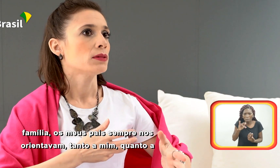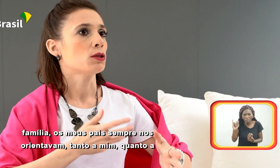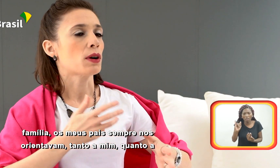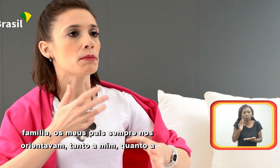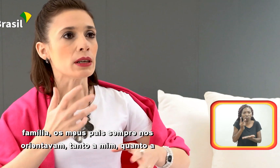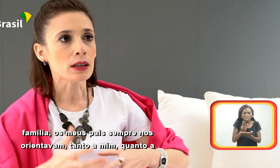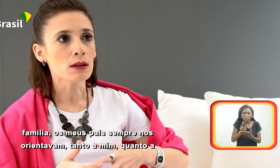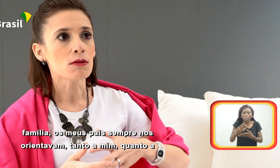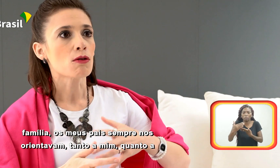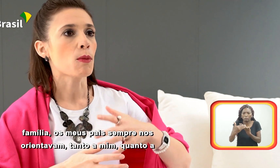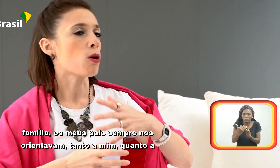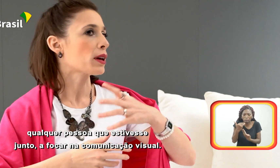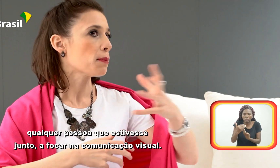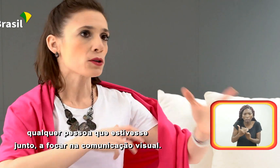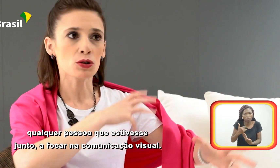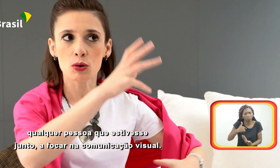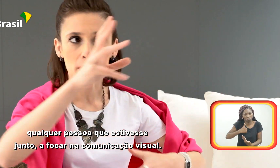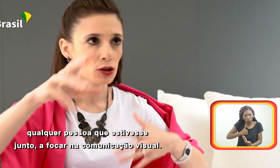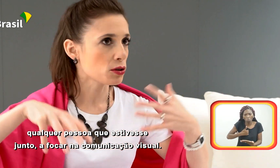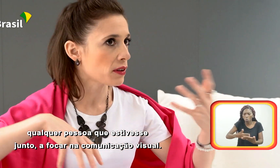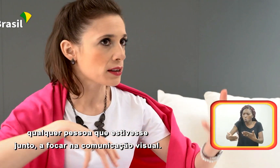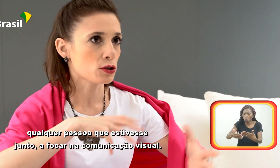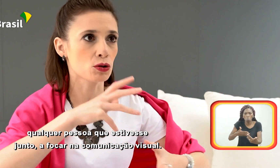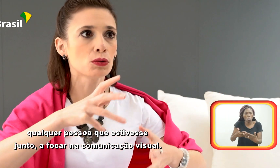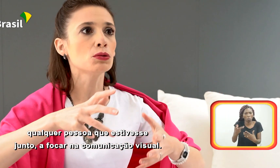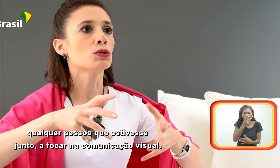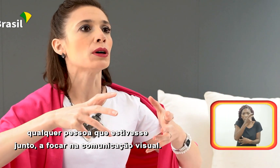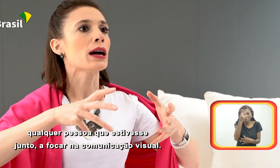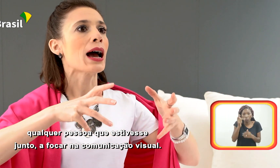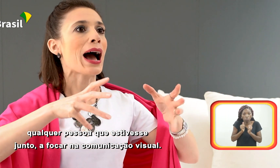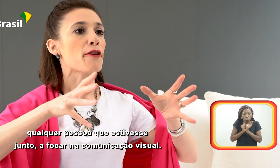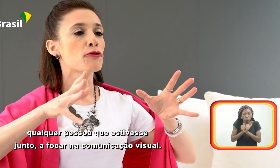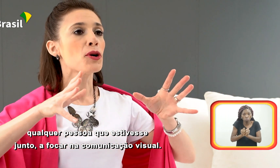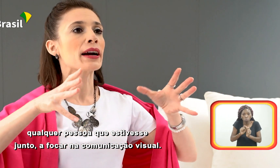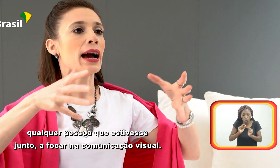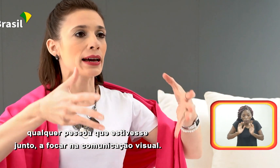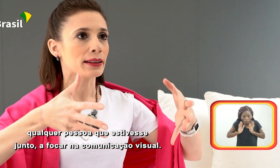tanto a mim como a qualquer pessoa que estivesse junto, a focar na